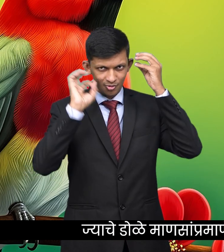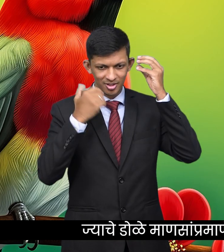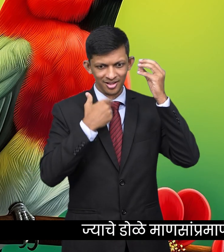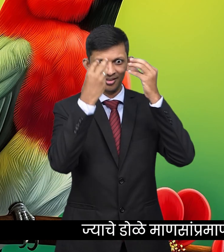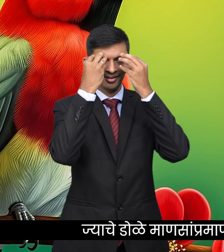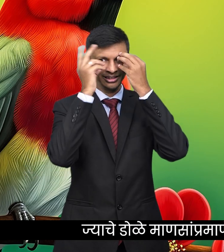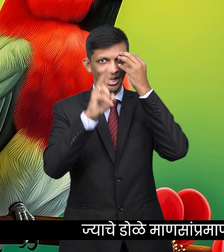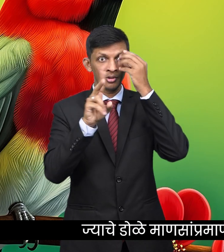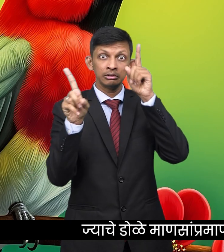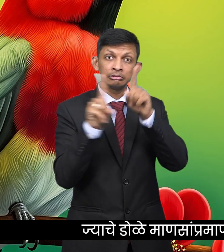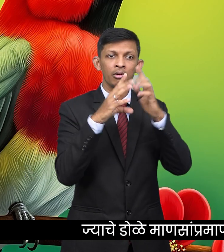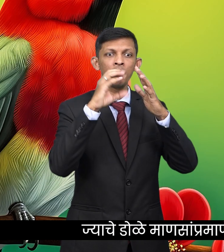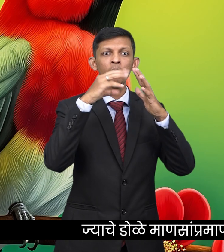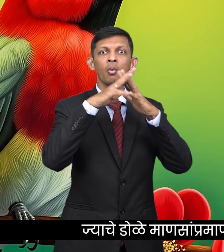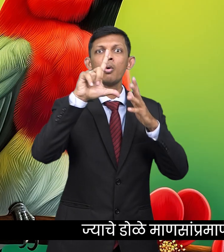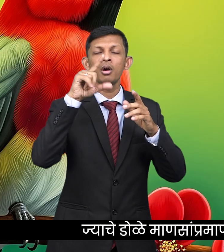असतात.